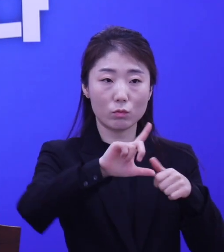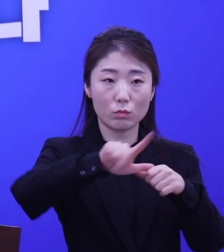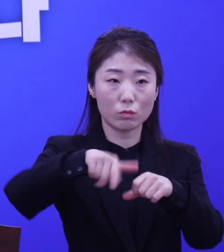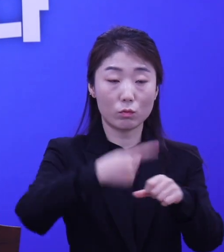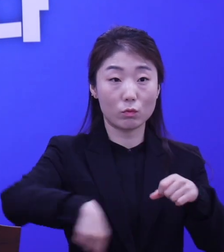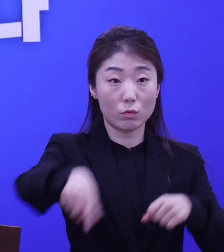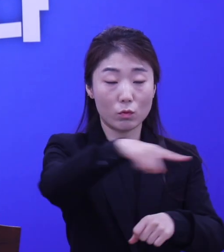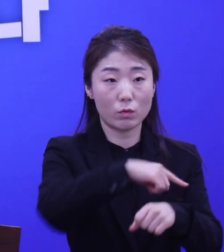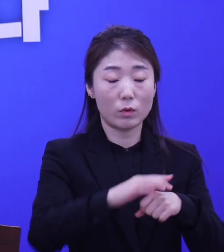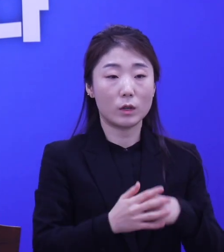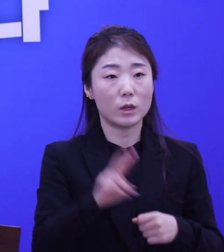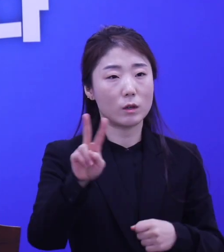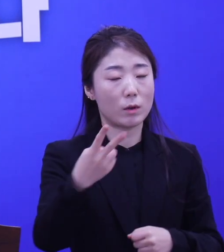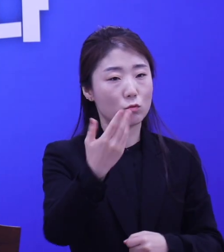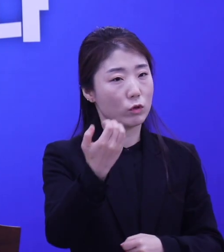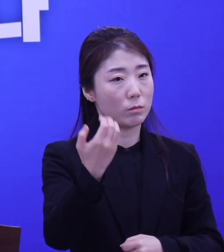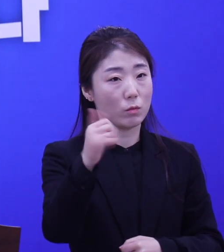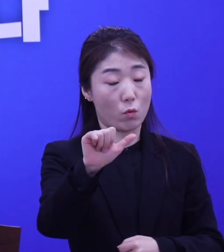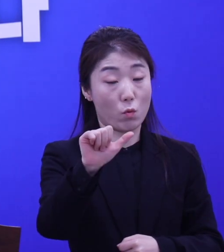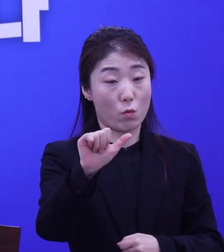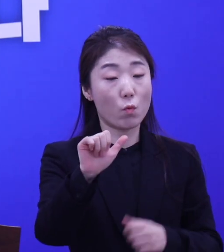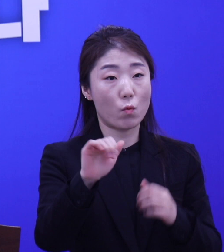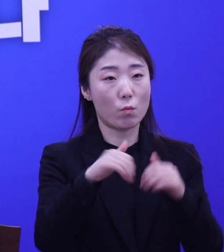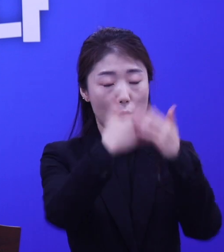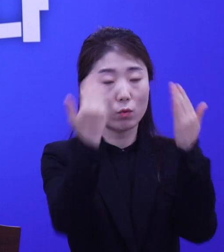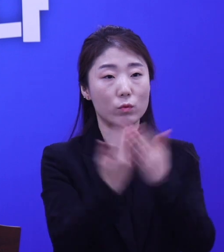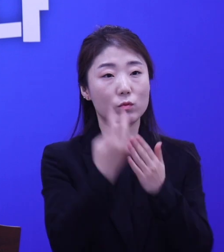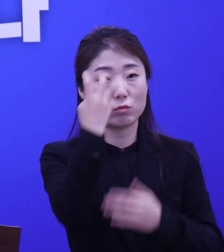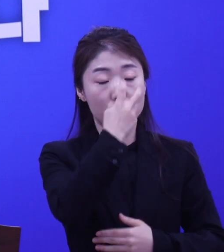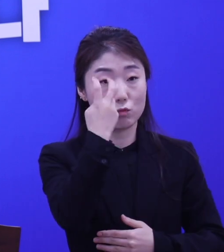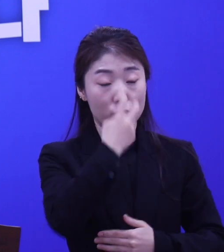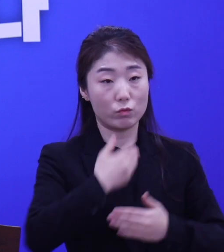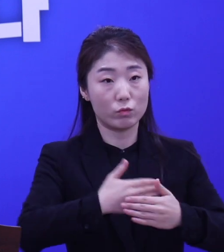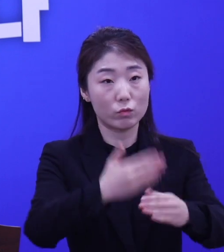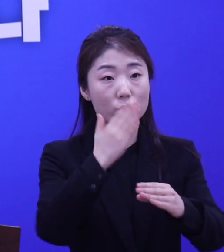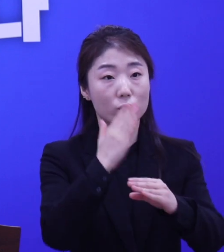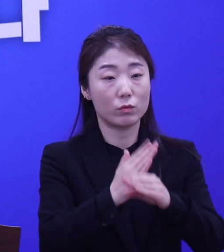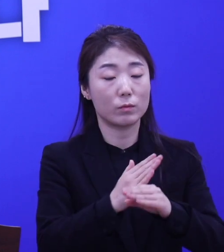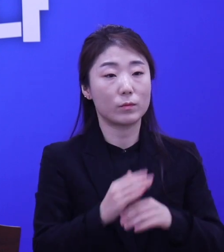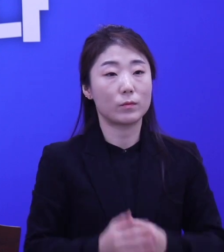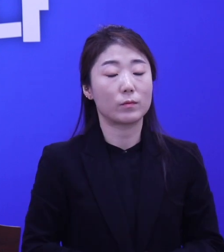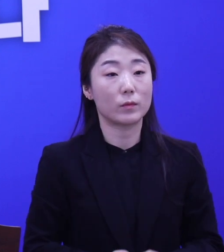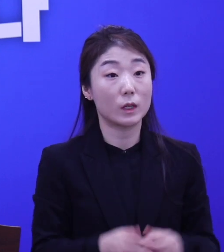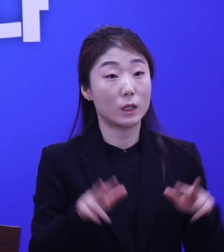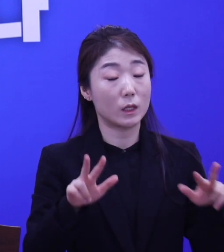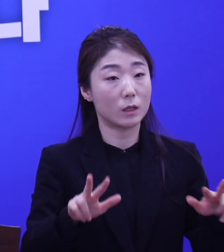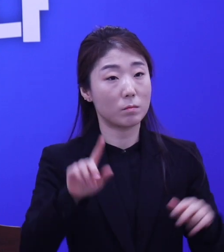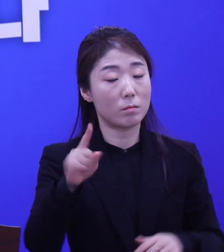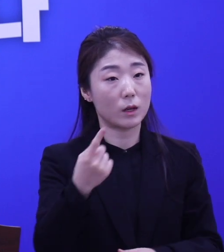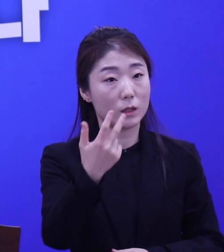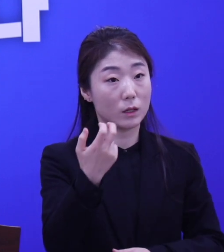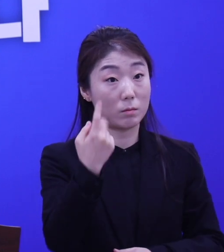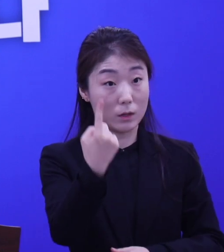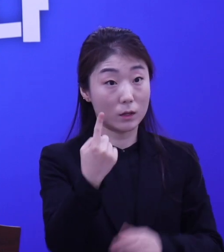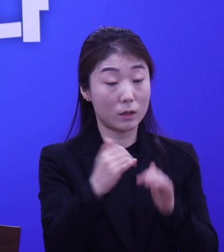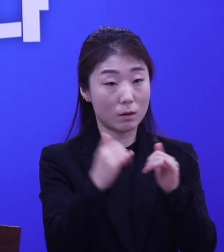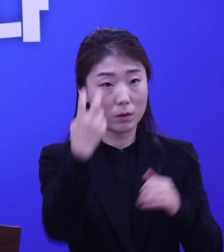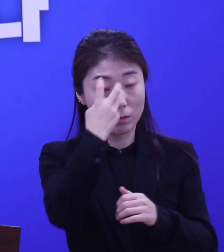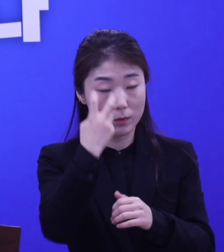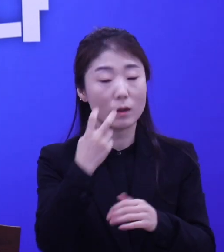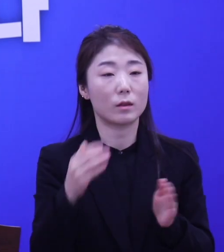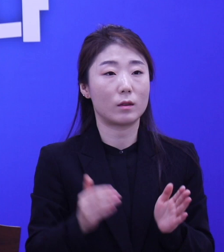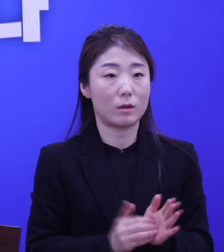주민 295명을 대상으로 전수조사가 진행 중입니다. 현재 171명을